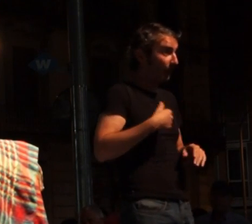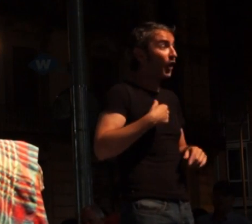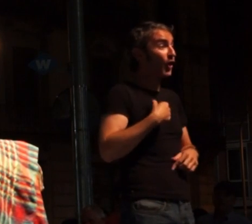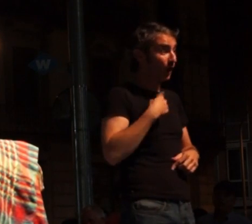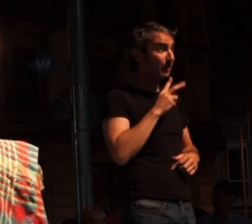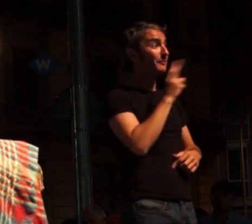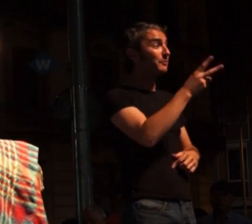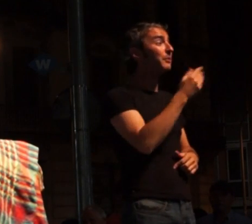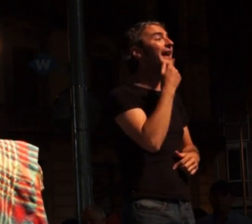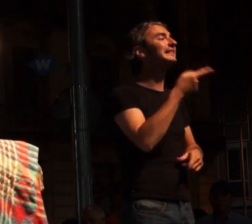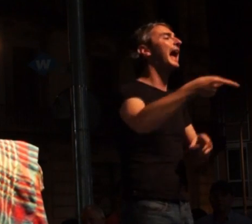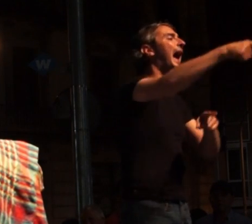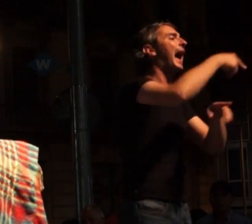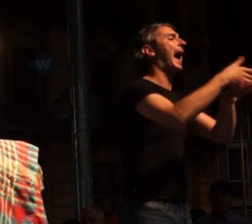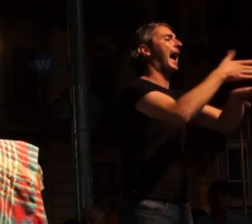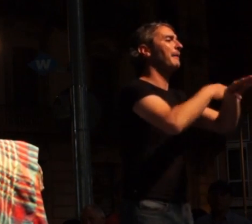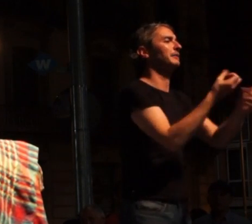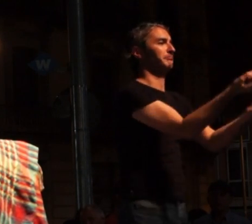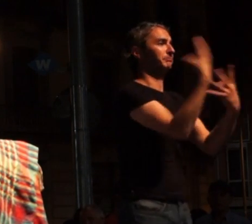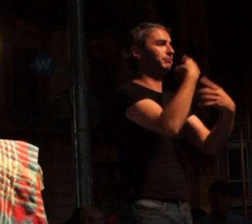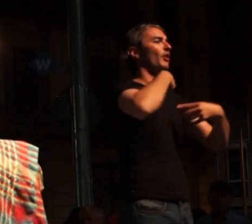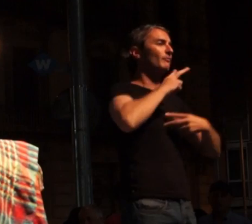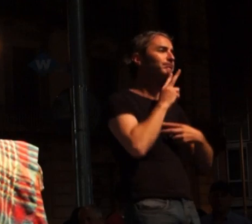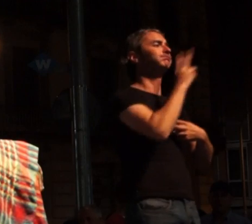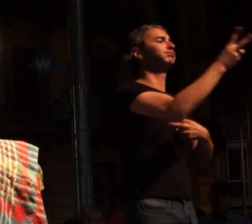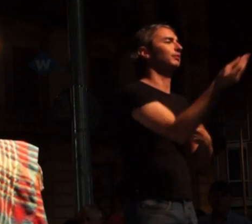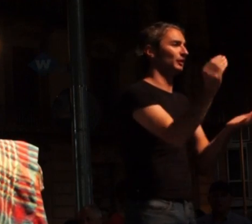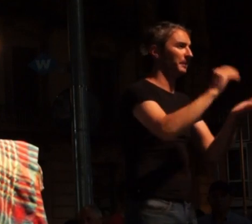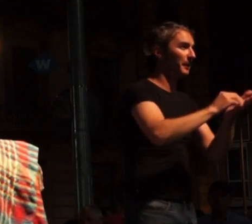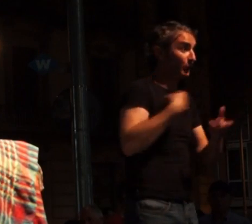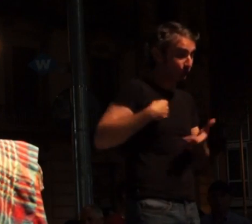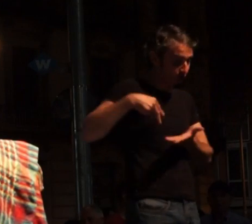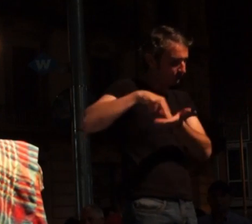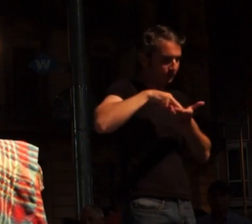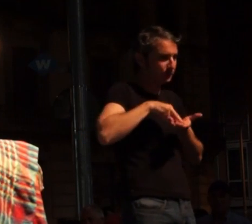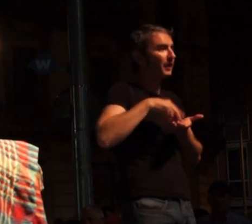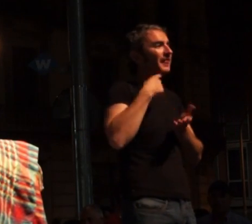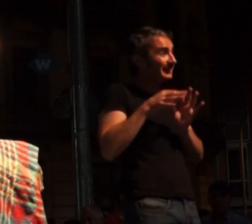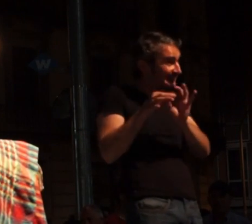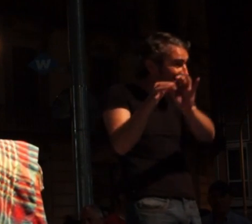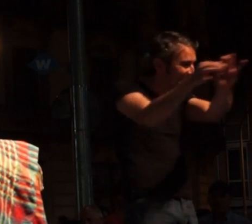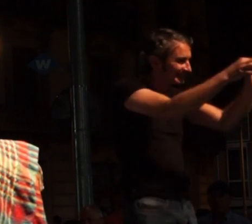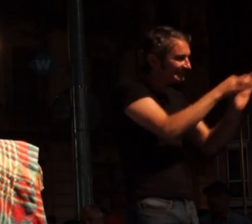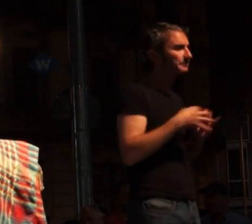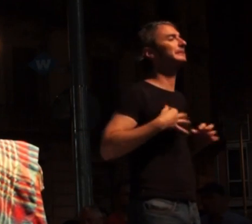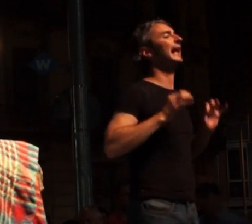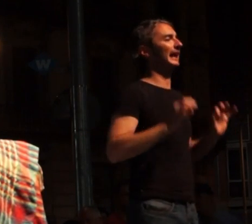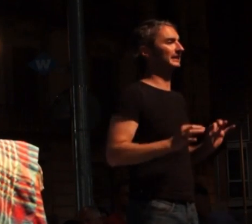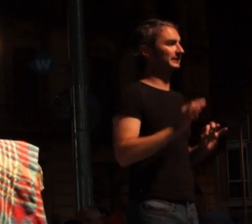ho hem après de vosaltres. No som res de forma aïllada, som només de forma organitzada.